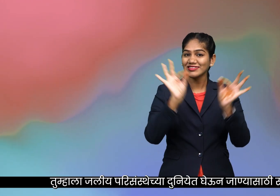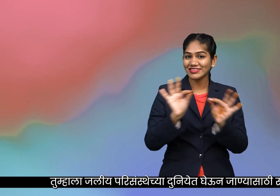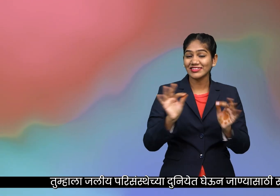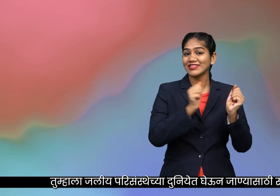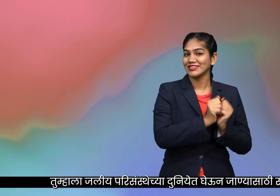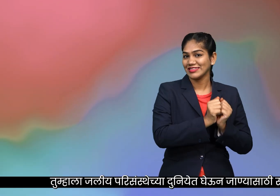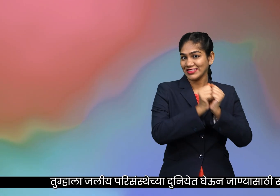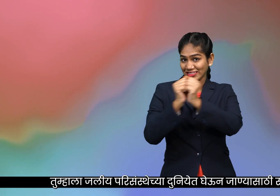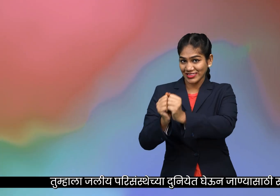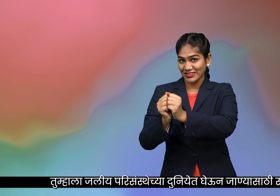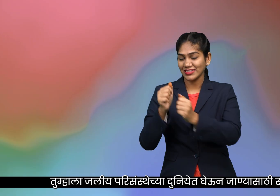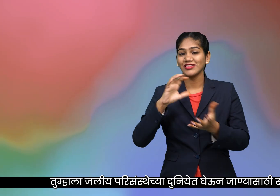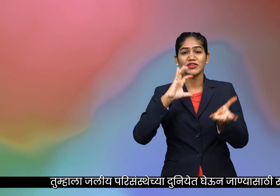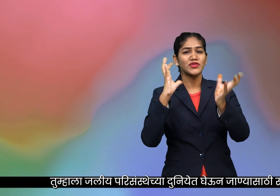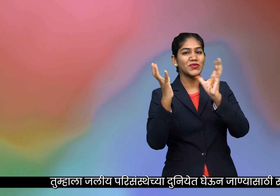तुम्हाला जलीय